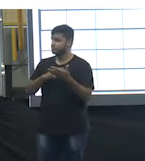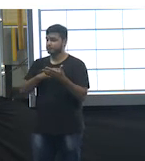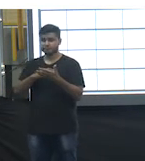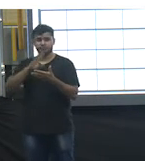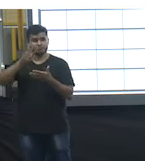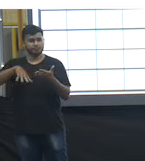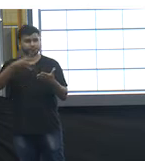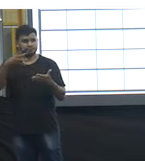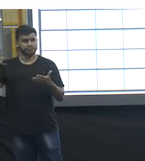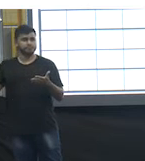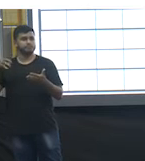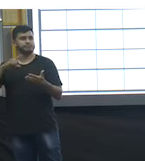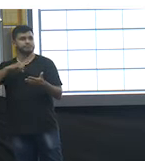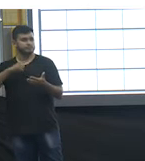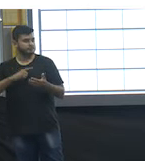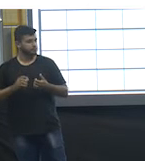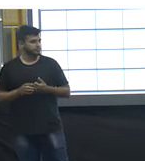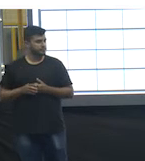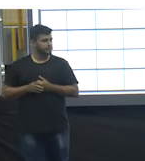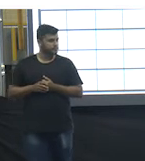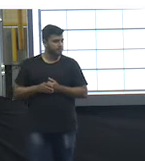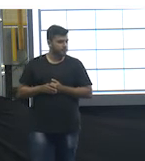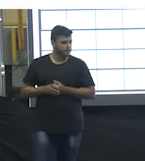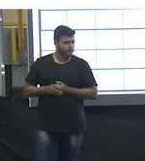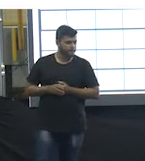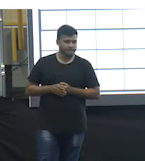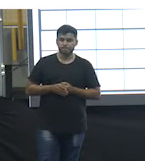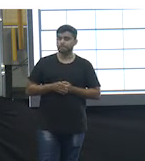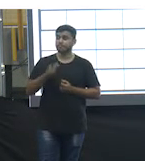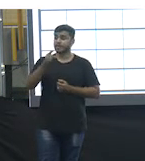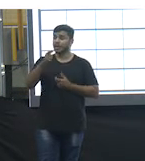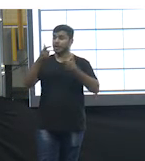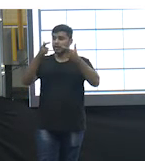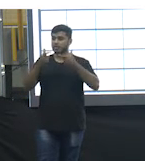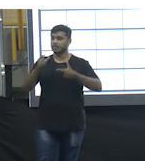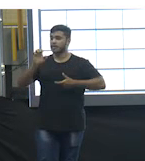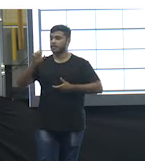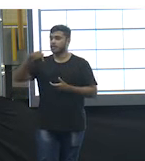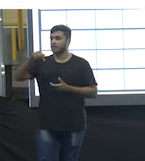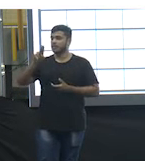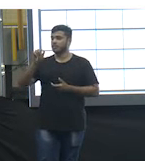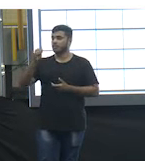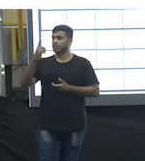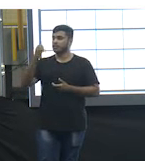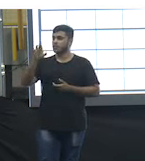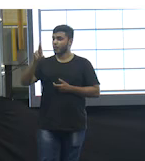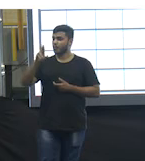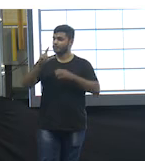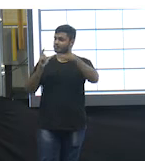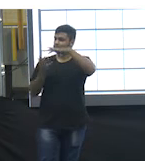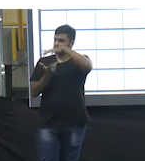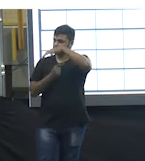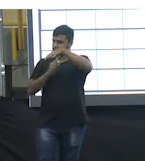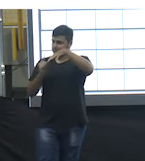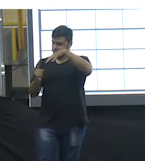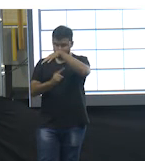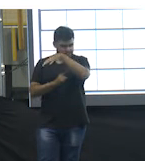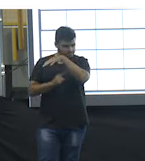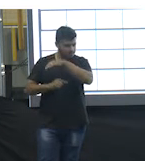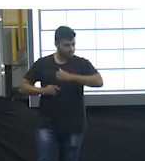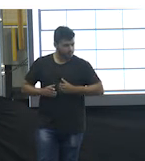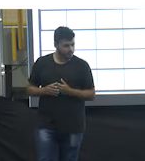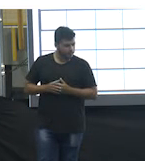galera. Ele vai assinalar aqui o Equador, em amarelo, e o meridiano de